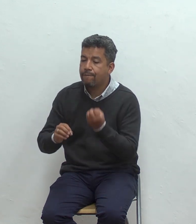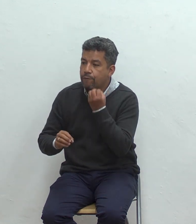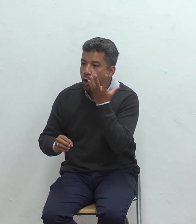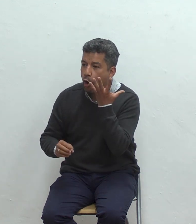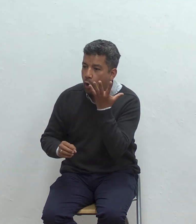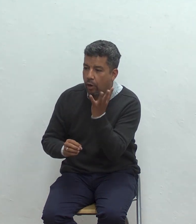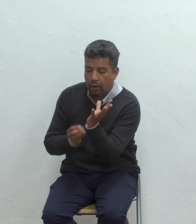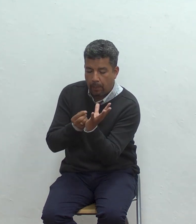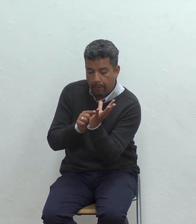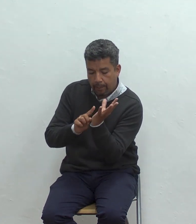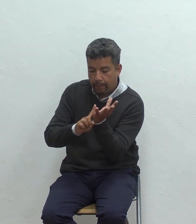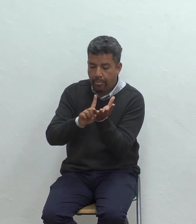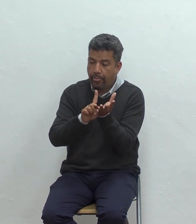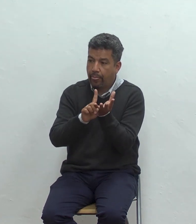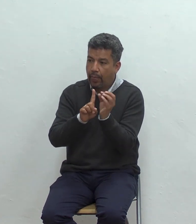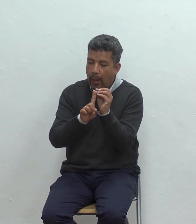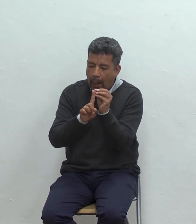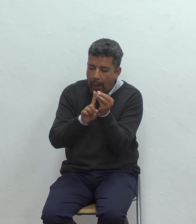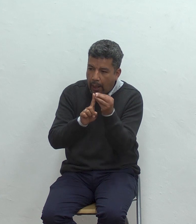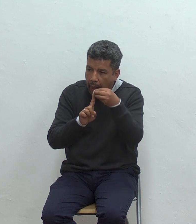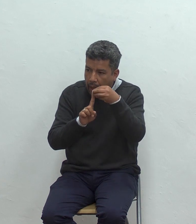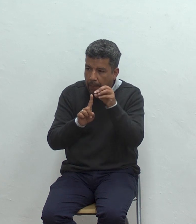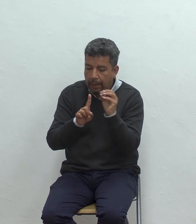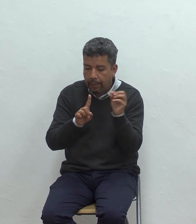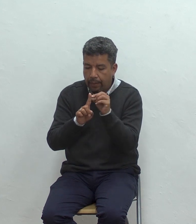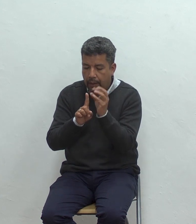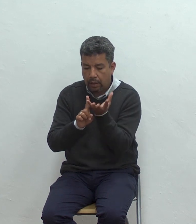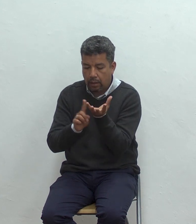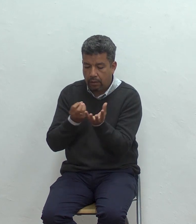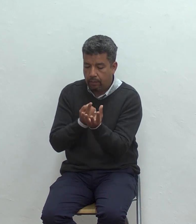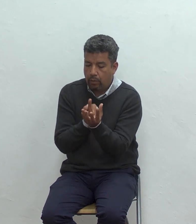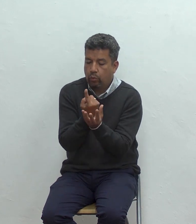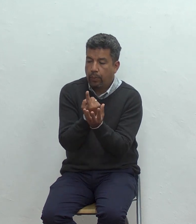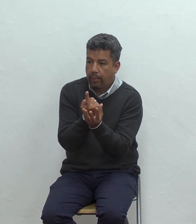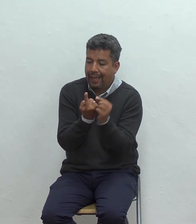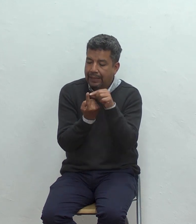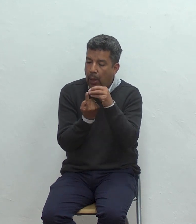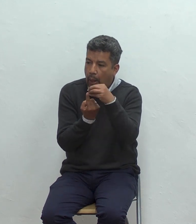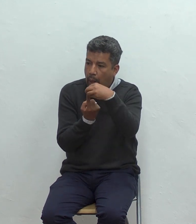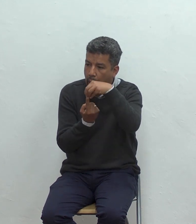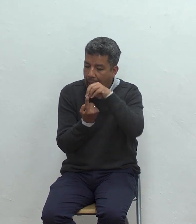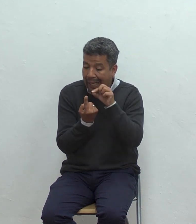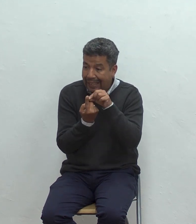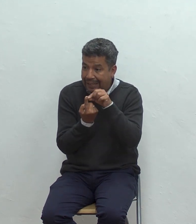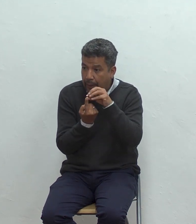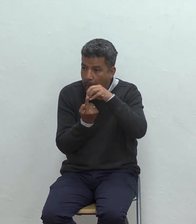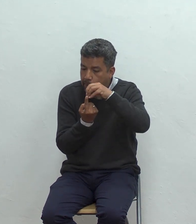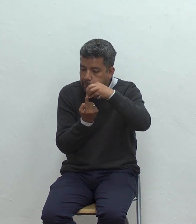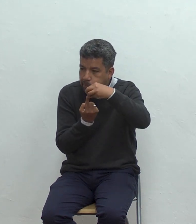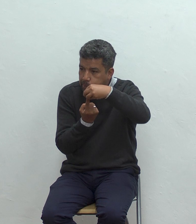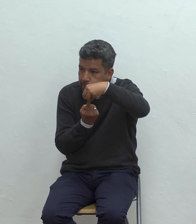las flores, algunas flores, bueno, hay unas que son demasiado pequeñitas, pero las flores que se ve, sale un tubito. Y en ese tubito al final